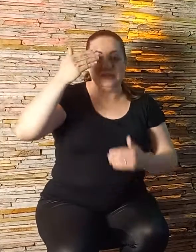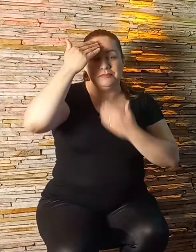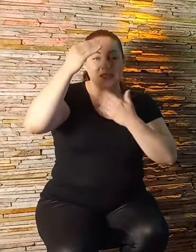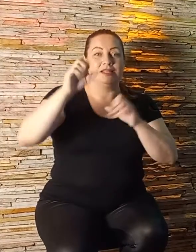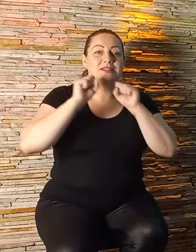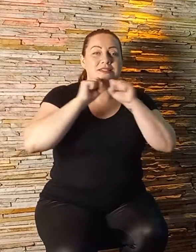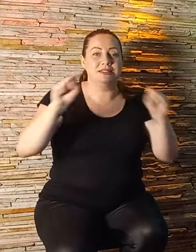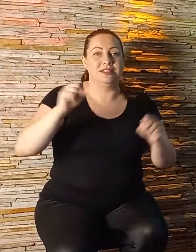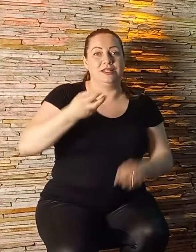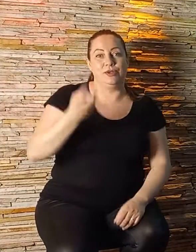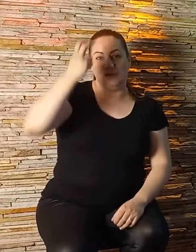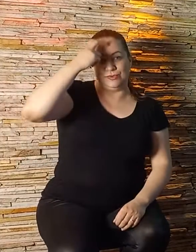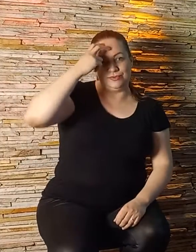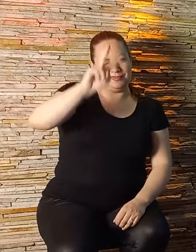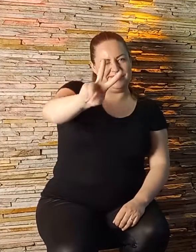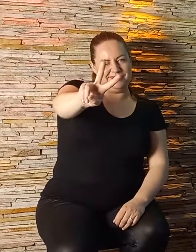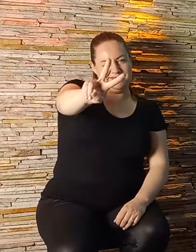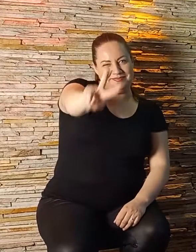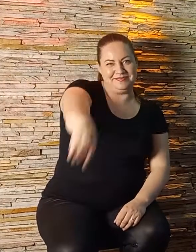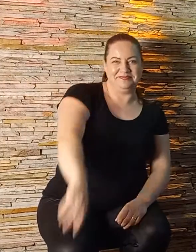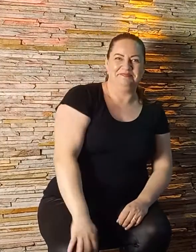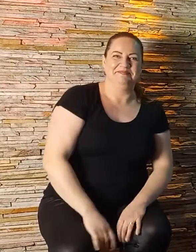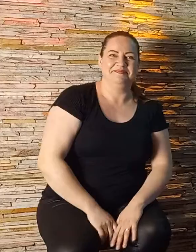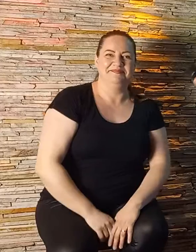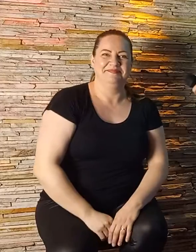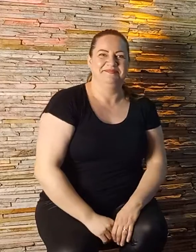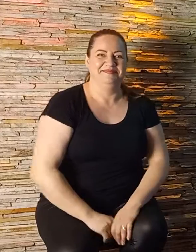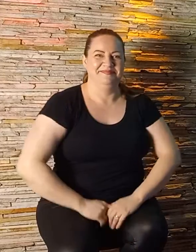obrigado a secretaria de cultura tamo junto